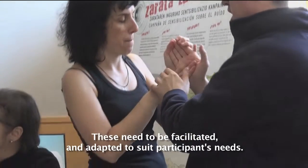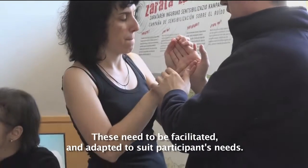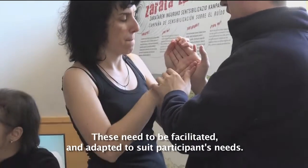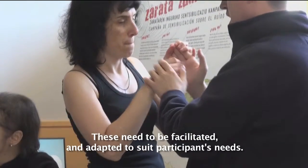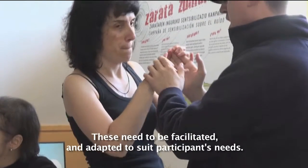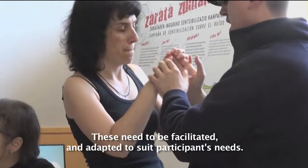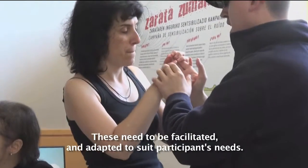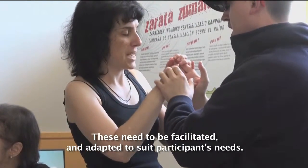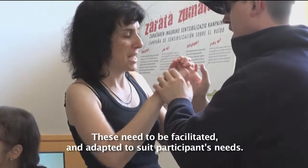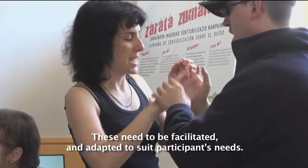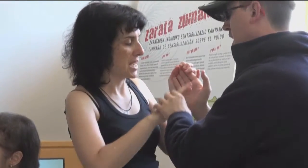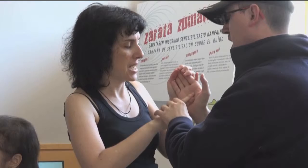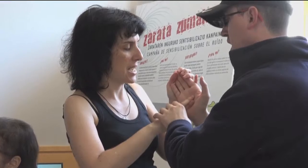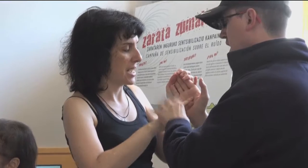las necesidades de los participantes.